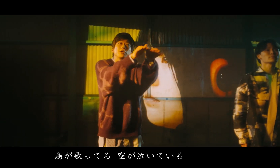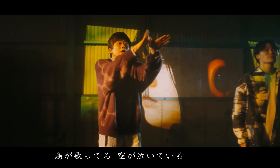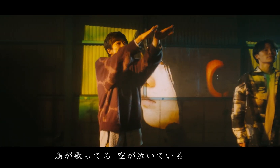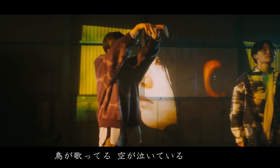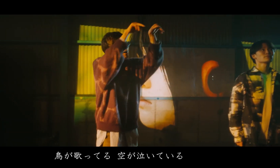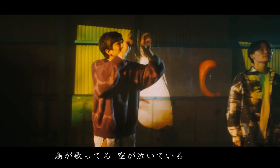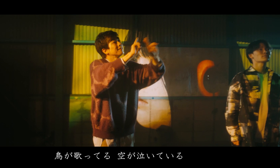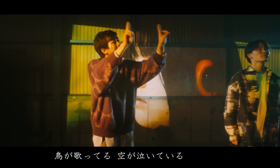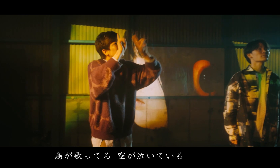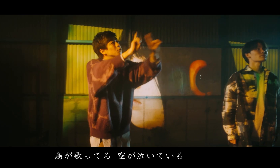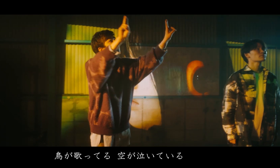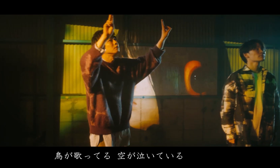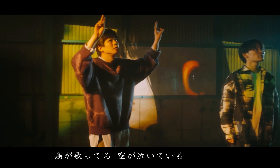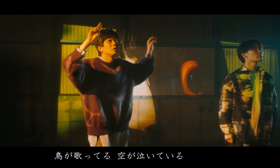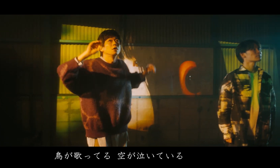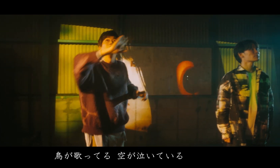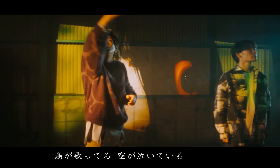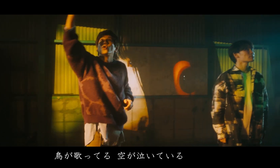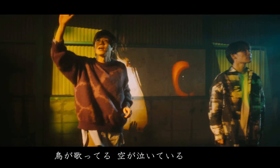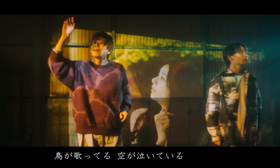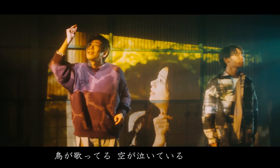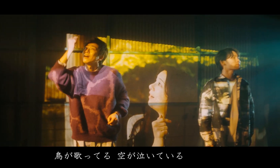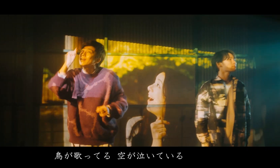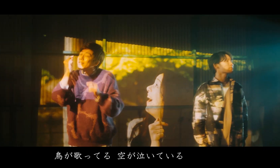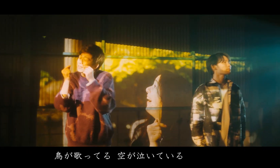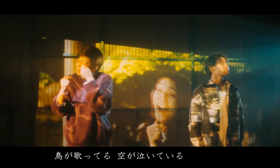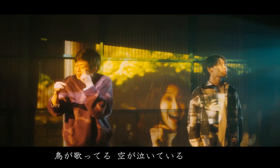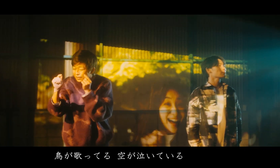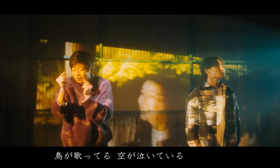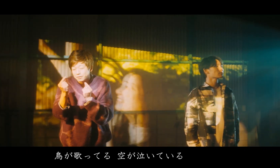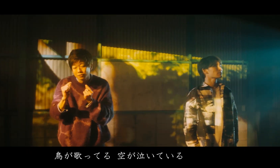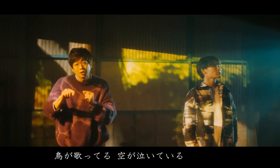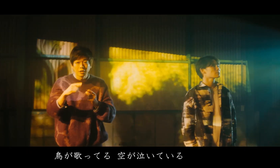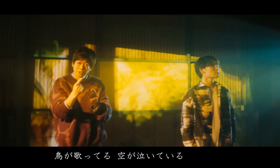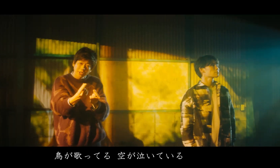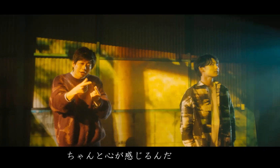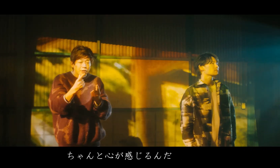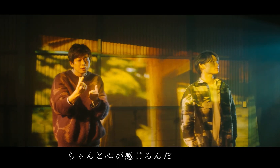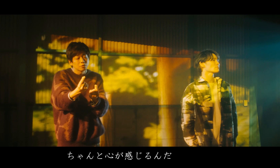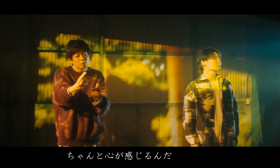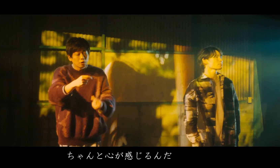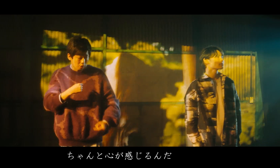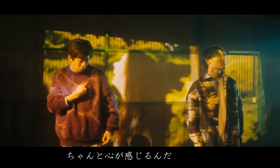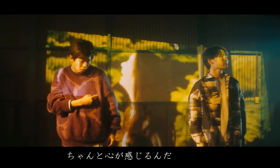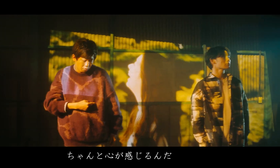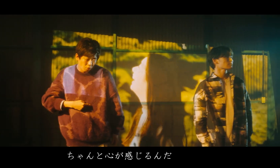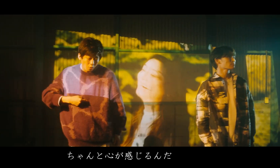鳥が歌ってる、空が泣いている、ちゃんと